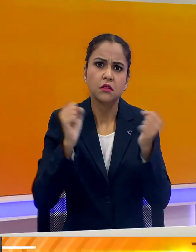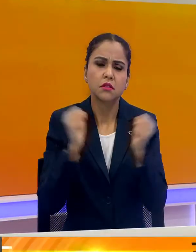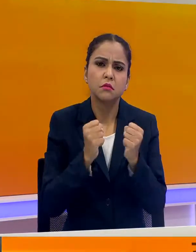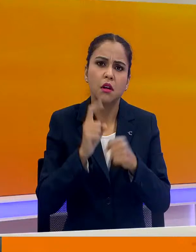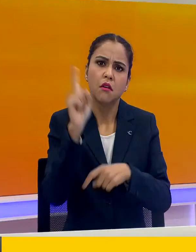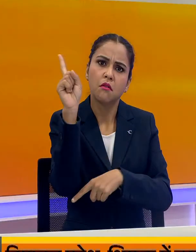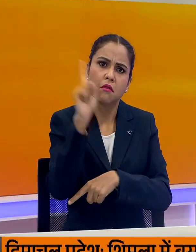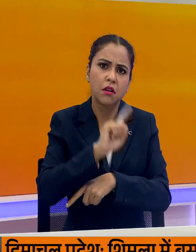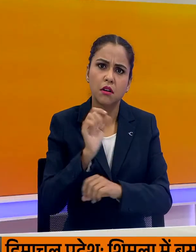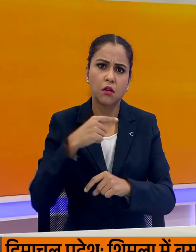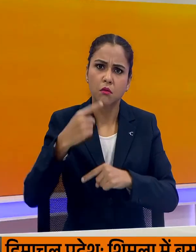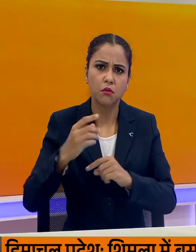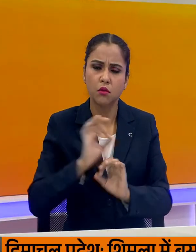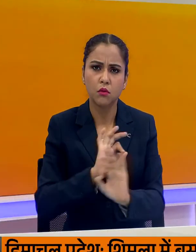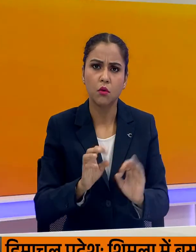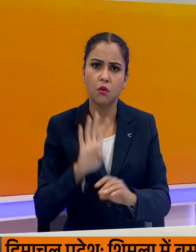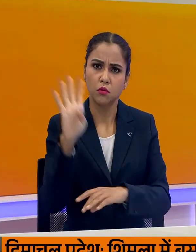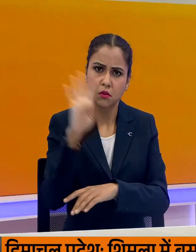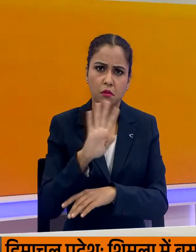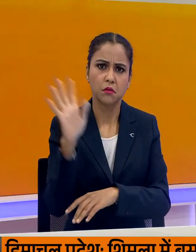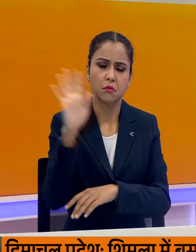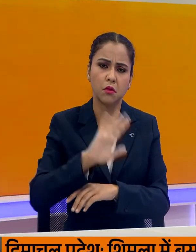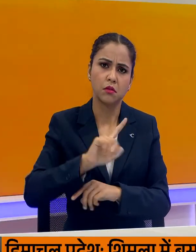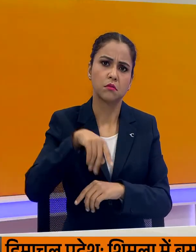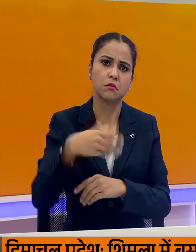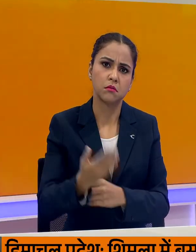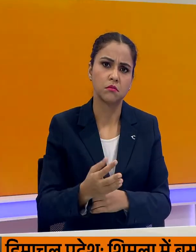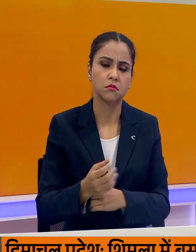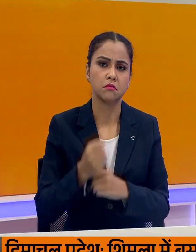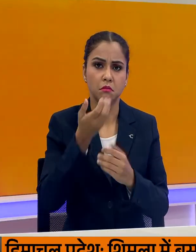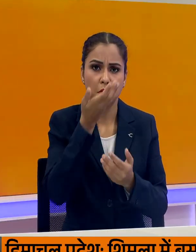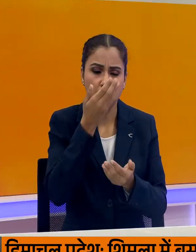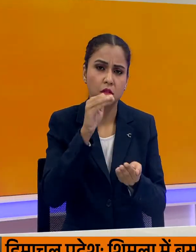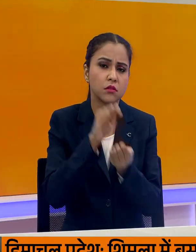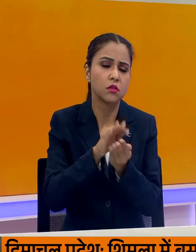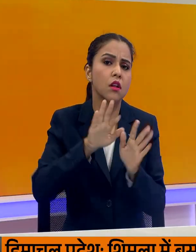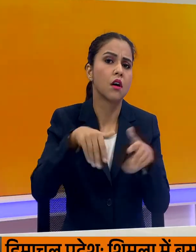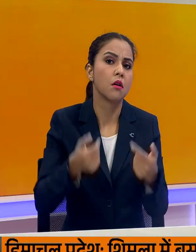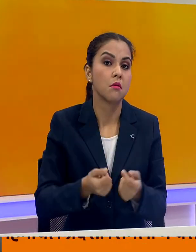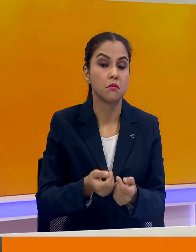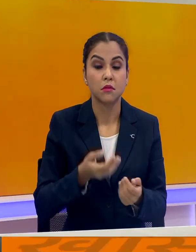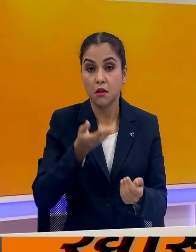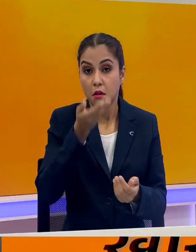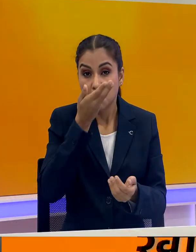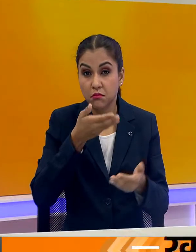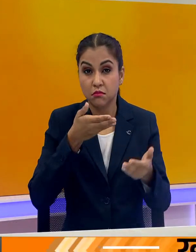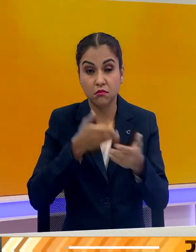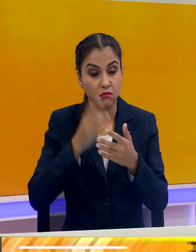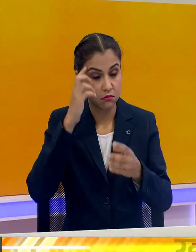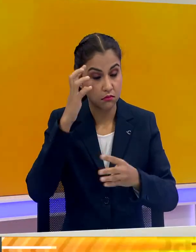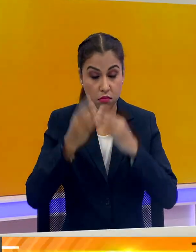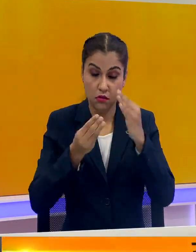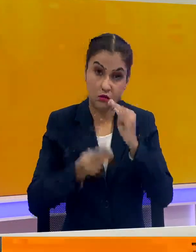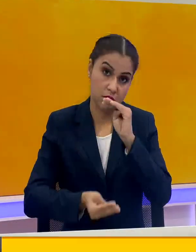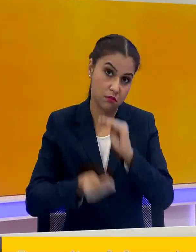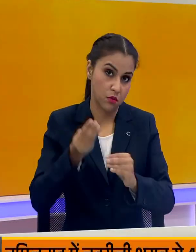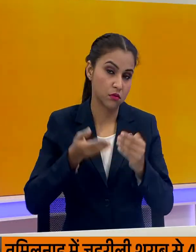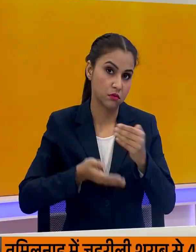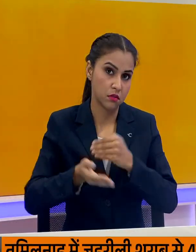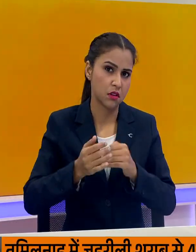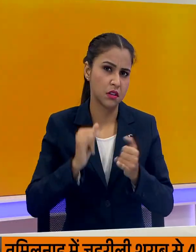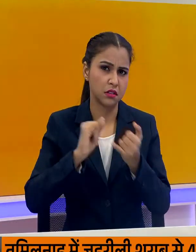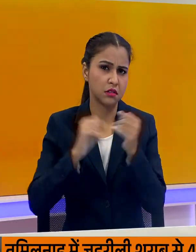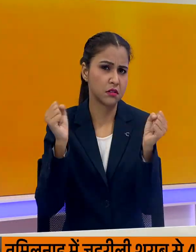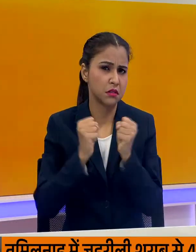करके रखें, लेकिन वही समस्या का समाधान कहाँ होता है जब तक स्टोर पानी की बहुत ज़्यादा समस्या आजकल आ रही है। शिमला